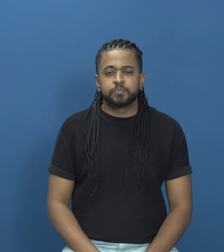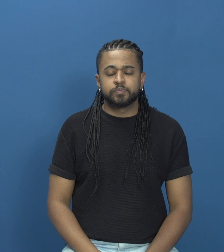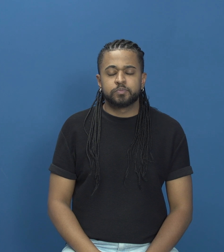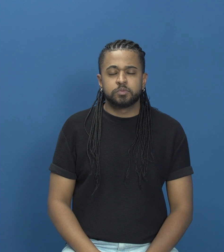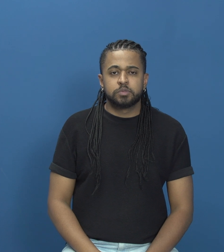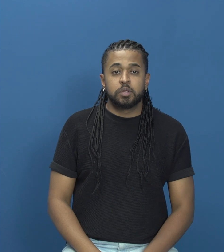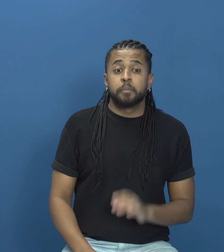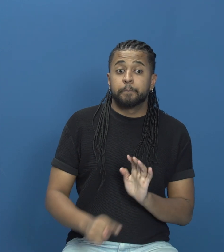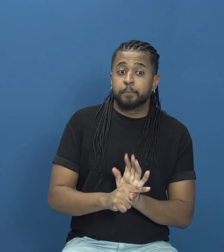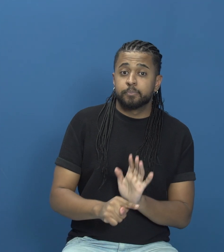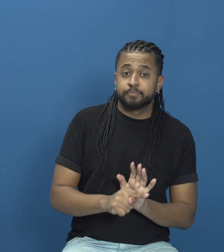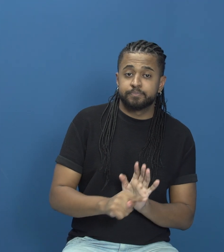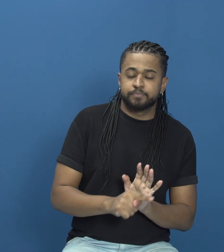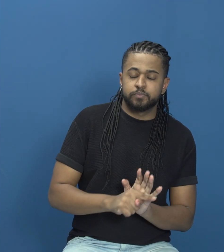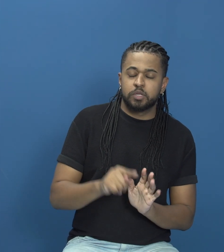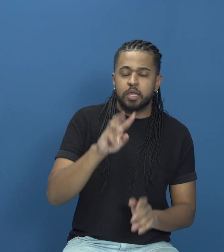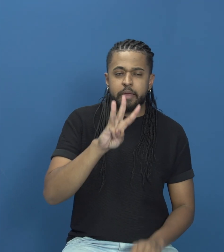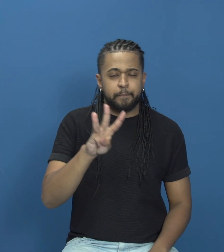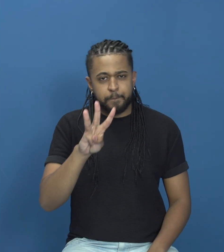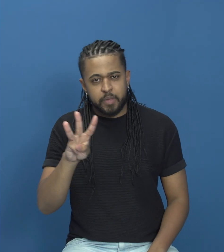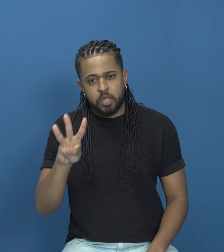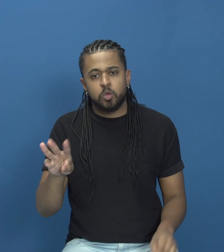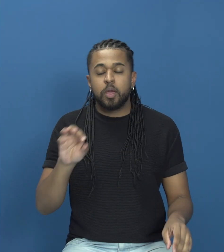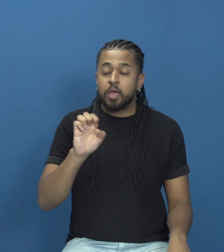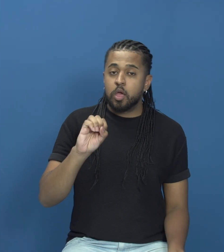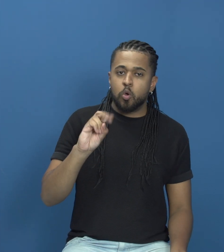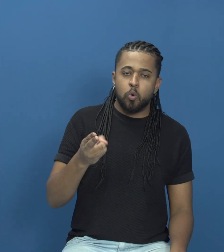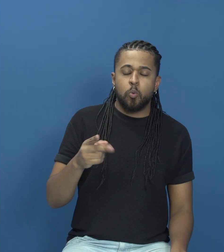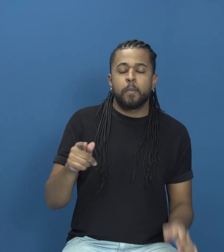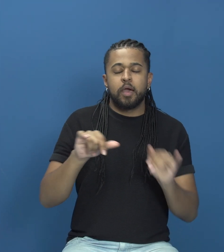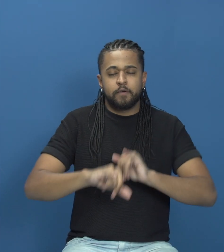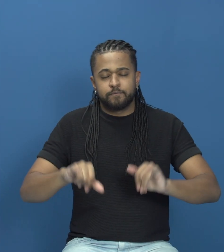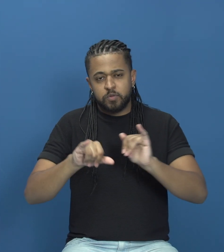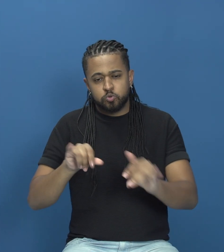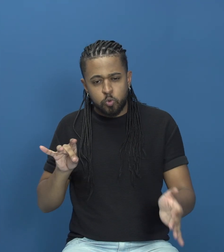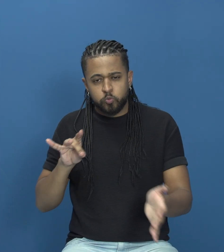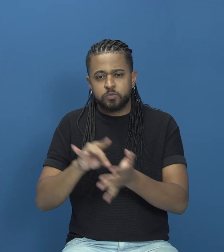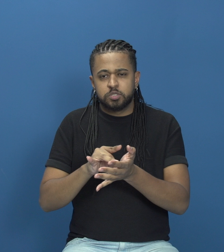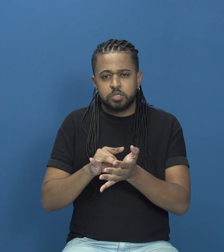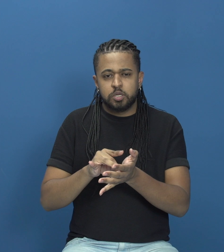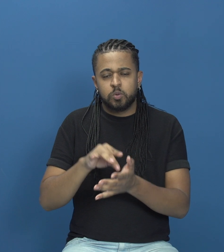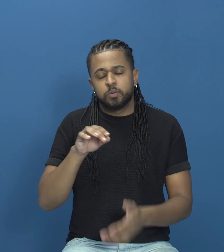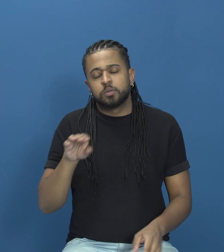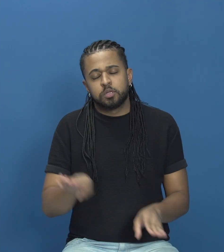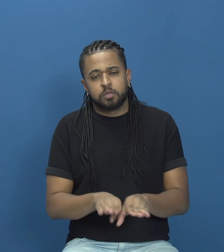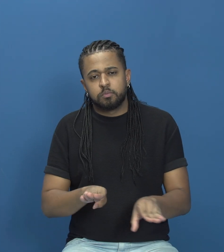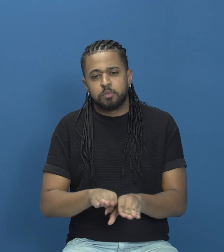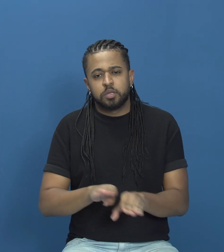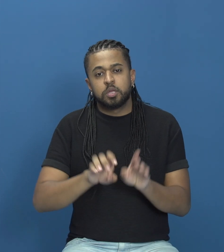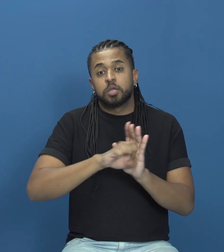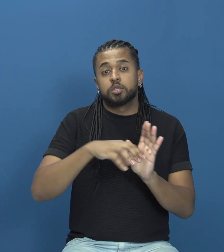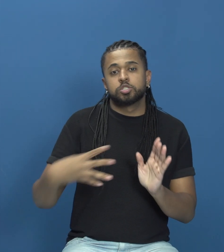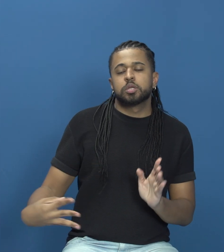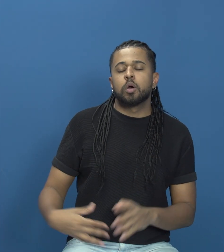via correio eletrônico, e-mail e ou via aviso oficial e ou via